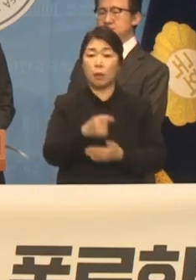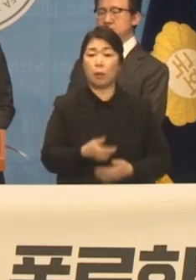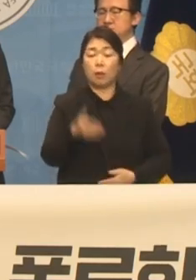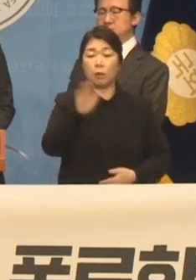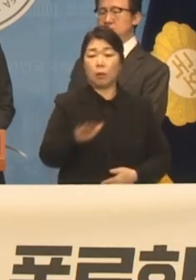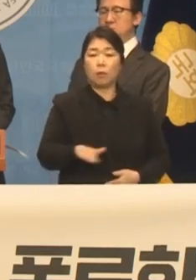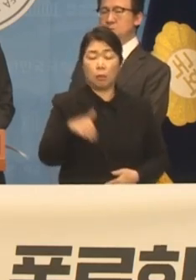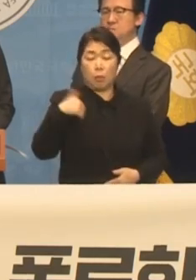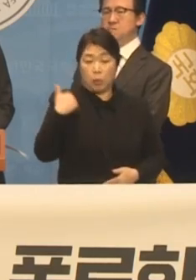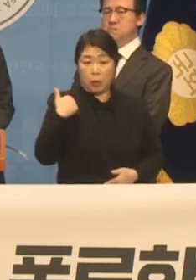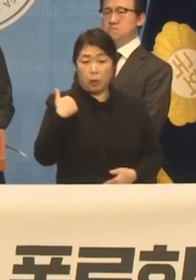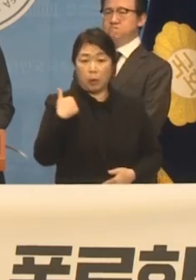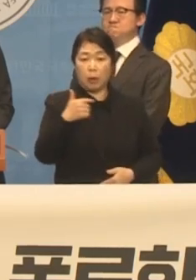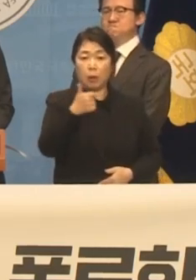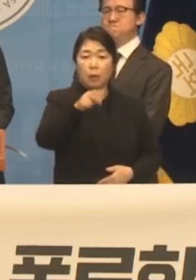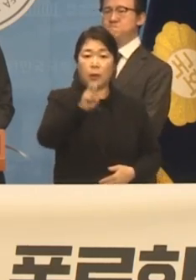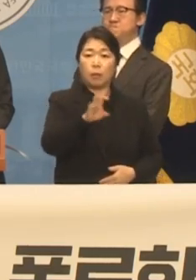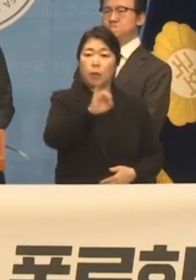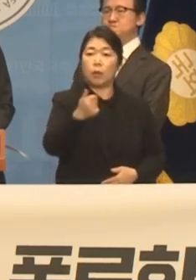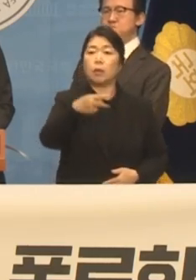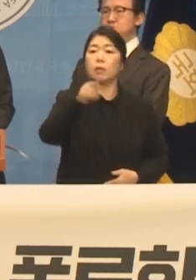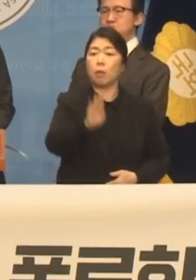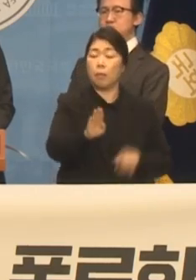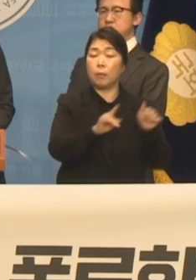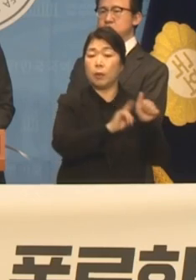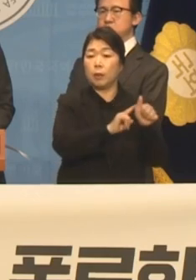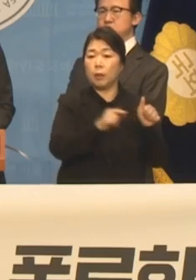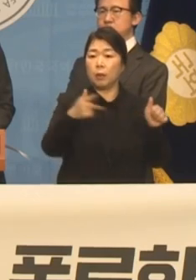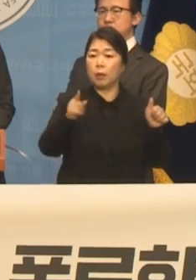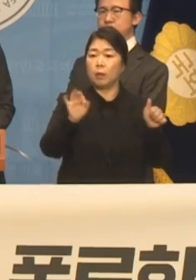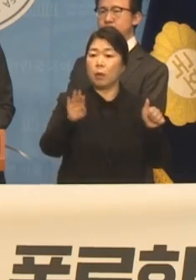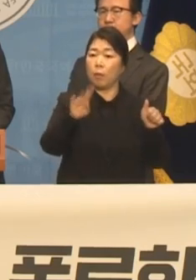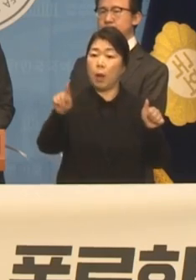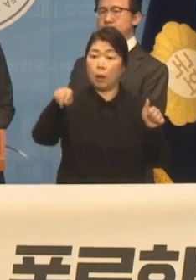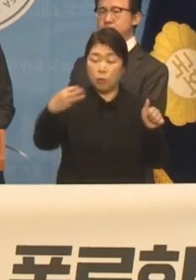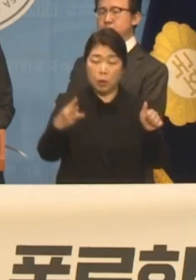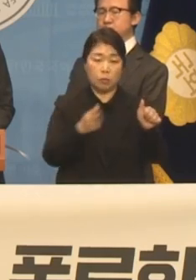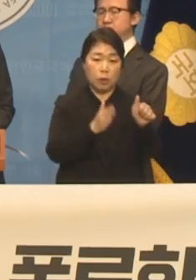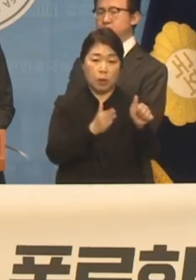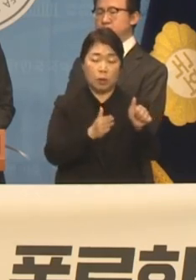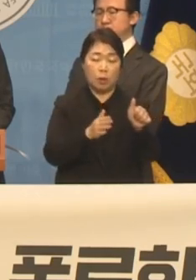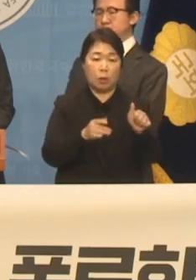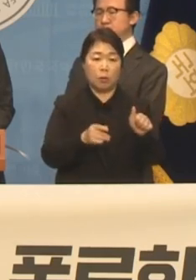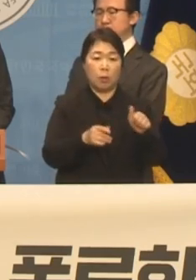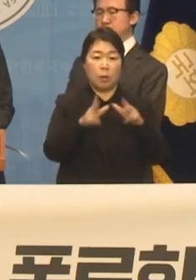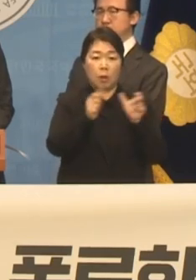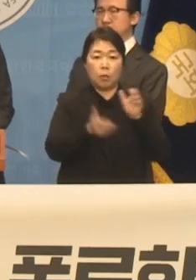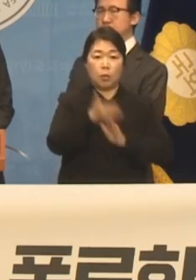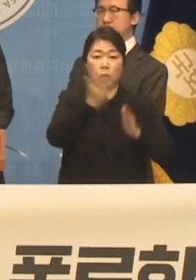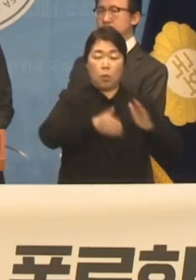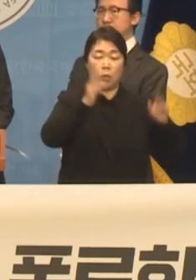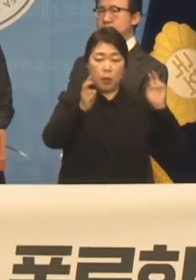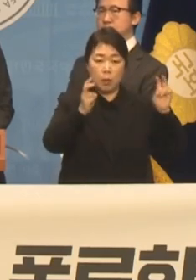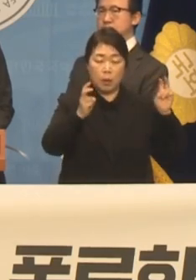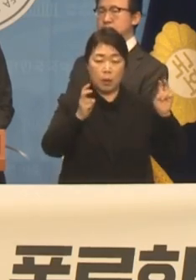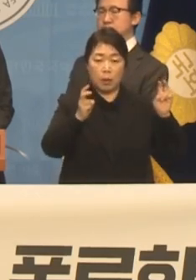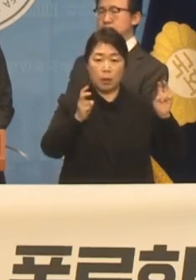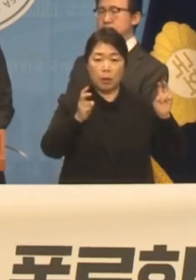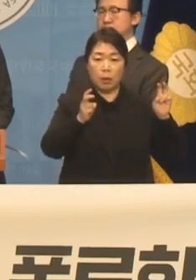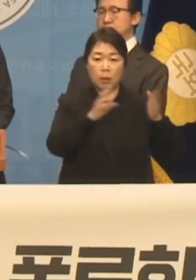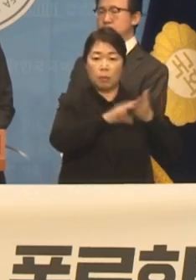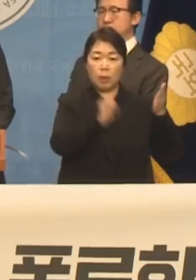사이에 김민섭이 피 정바울 요구에 의해서 저희 도시공사가 빠지게 된 것이었던